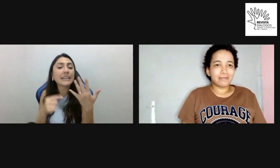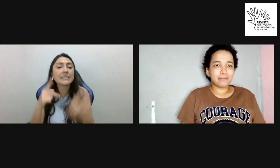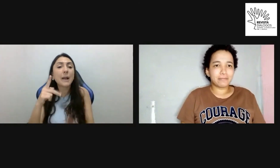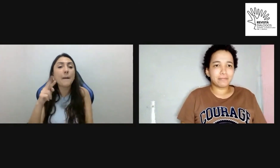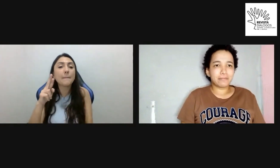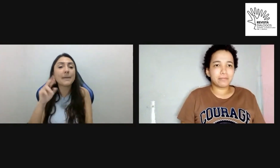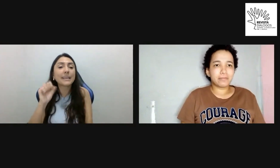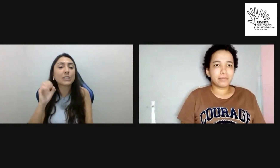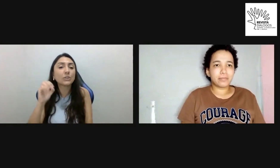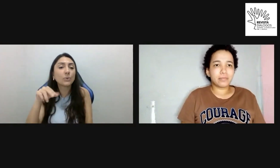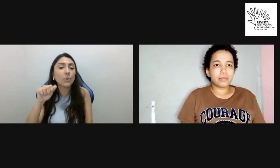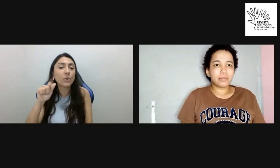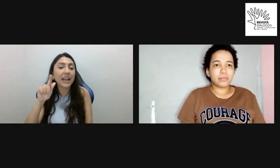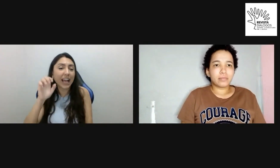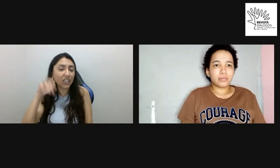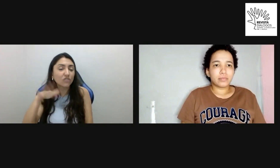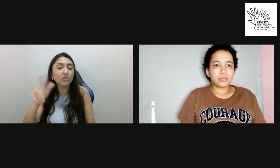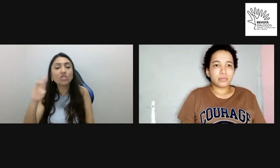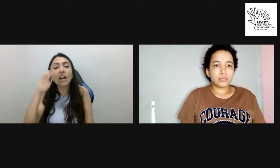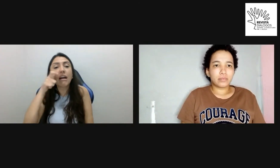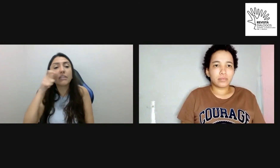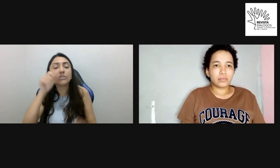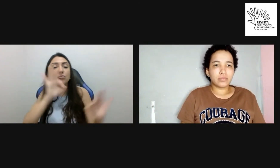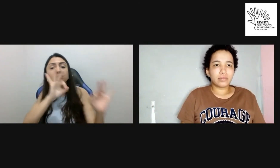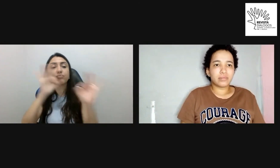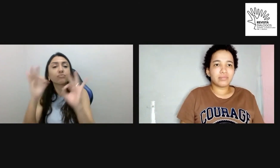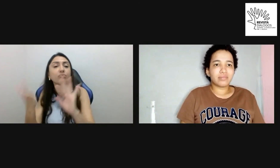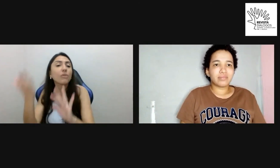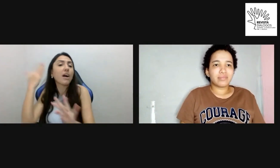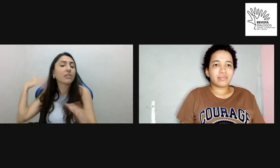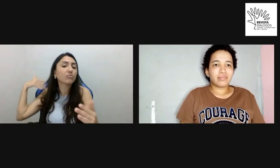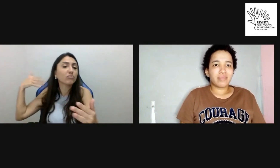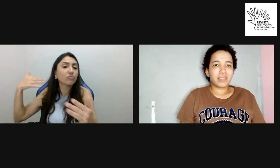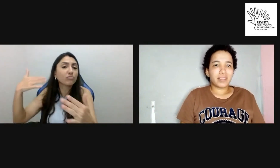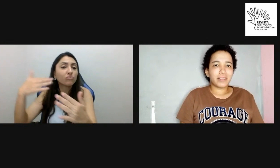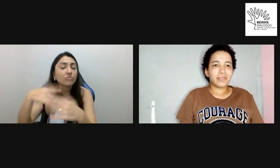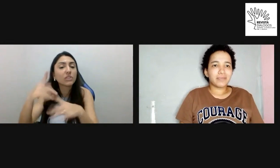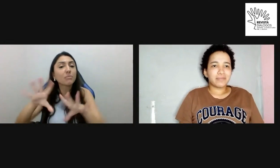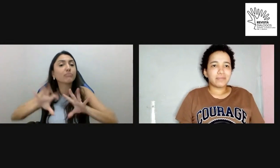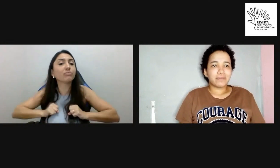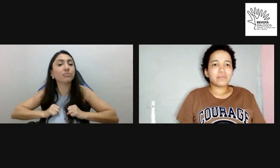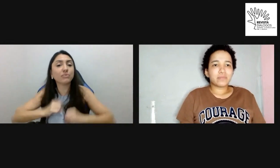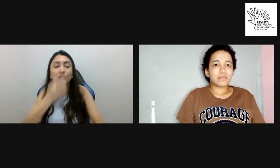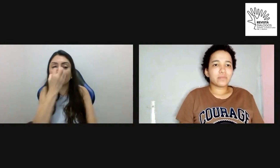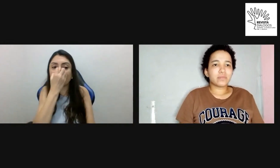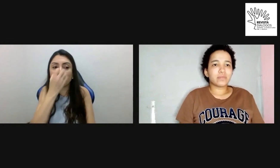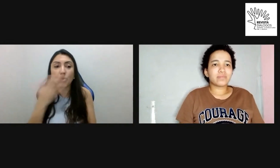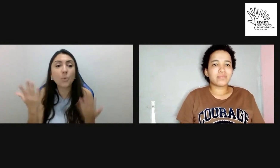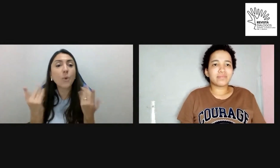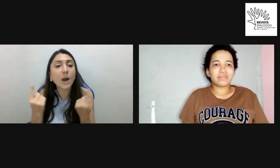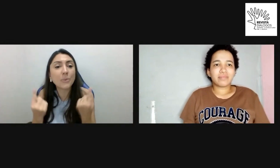Quais os personagens que você assistiu durante sua trajetória que influenciaram na sua formação?